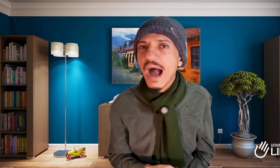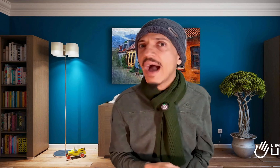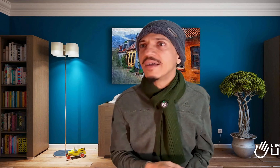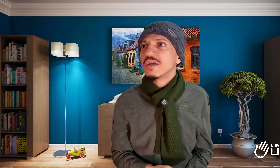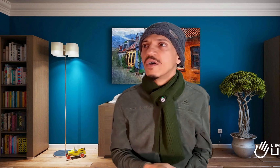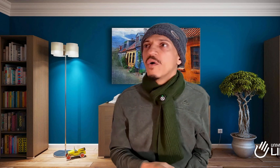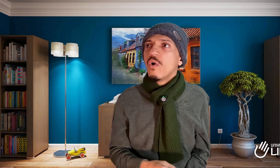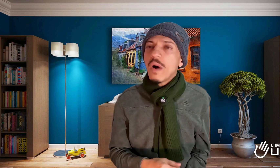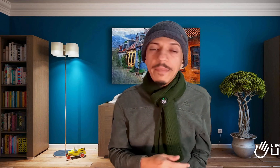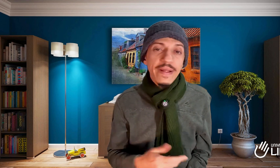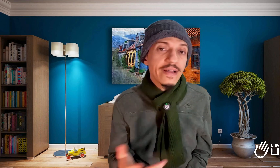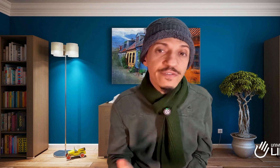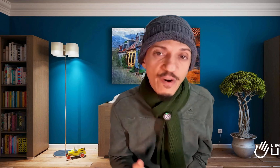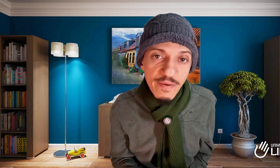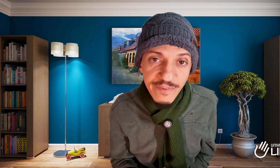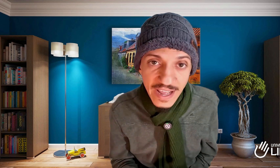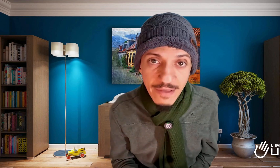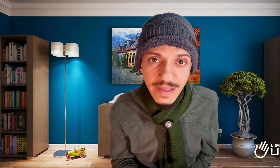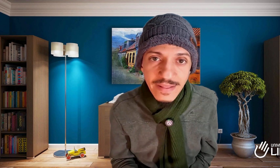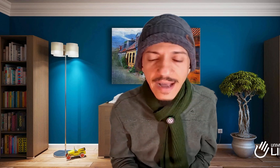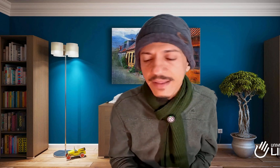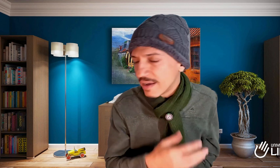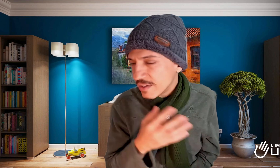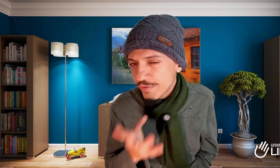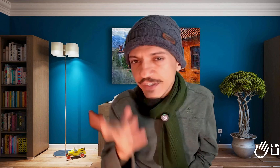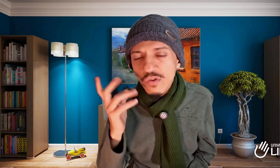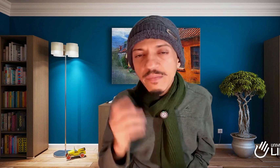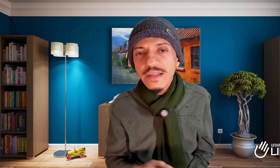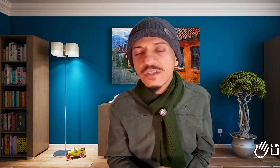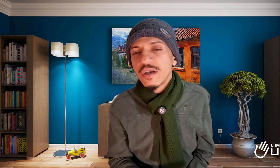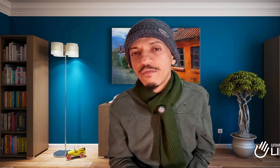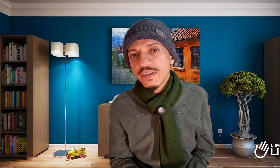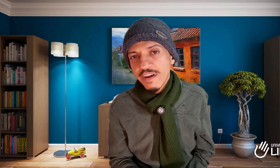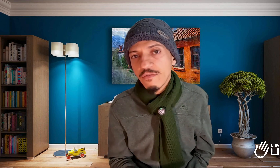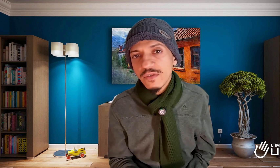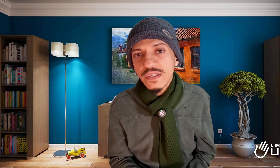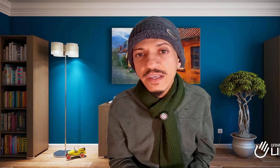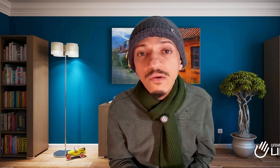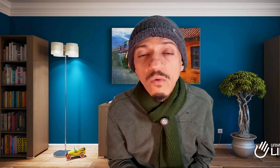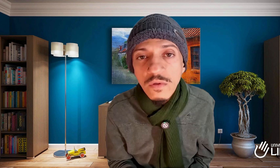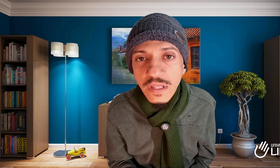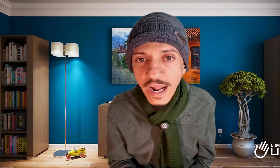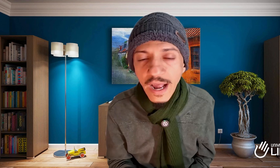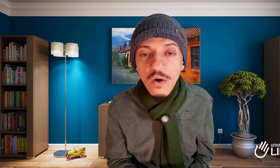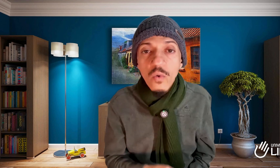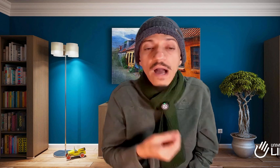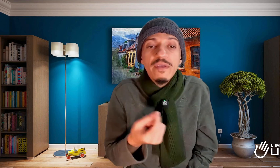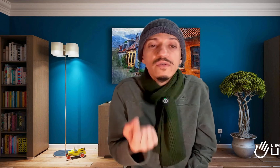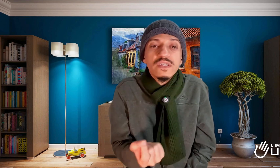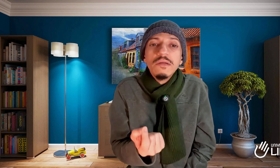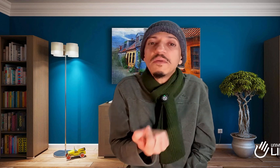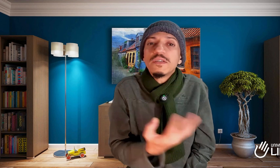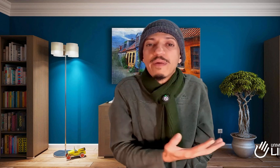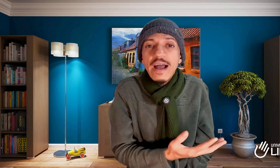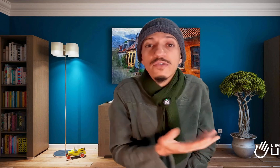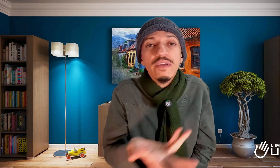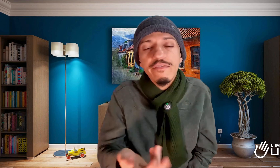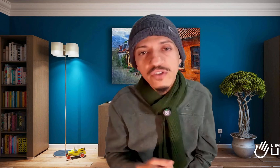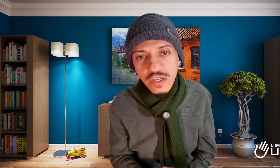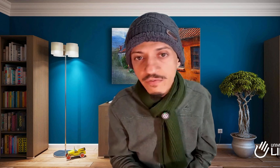sociais ou aprendendo de forma fragmentada, dificilmente você vai conseguir encontrar um caminho simples, prático e efetivo